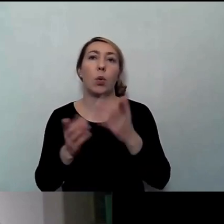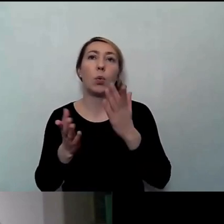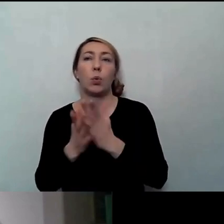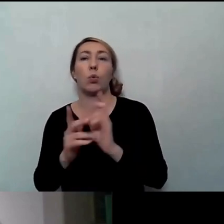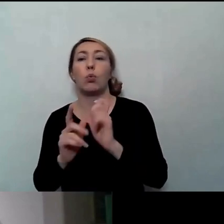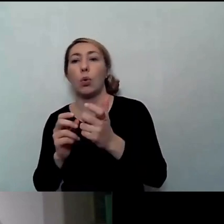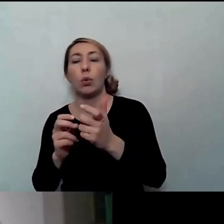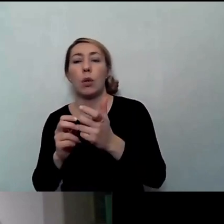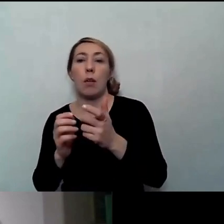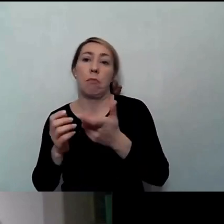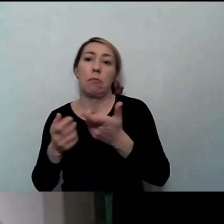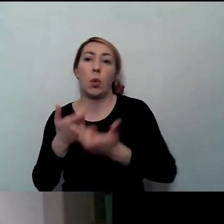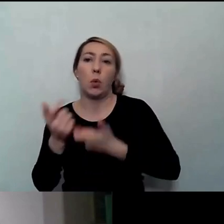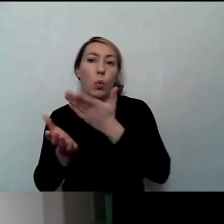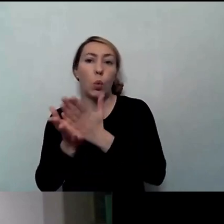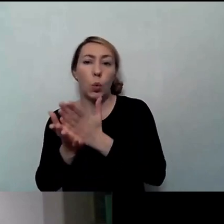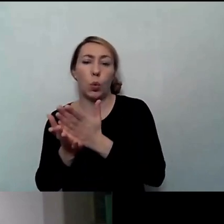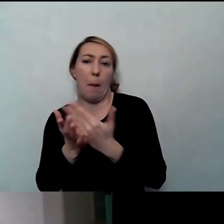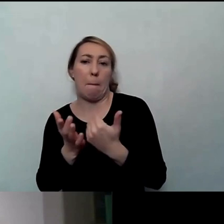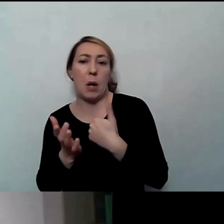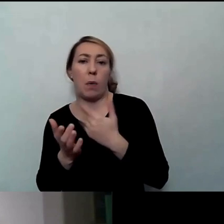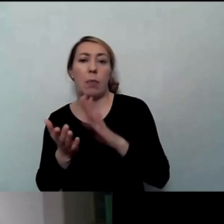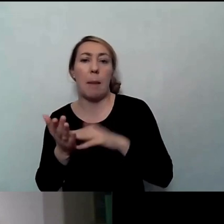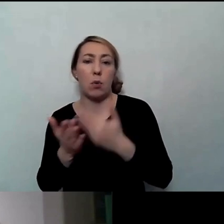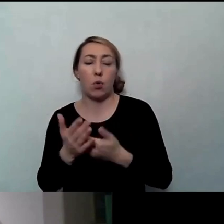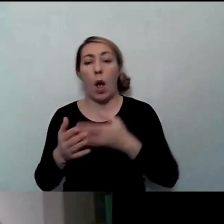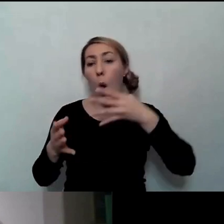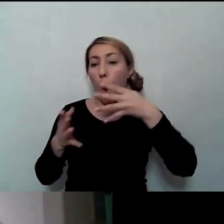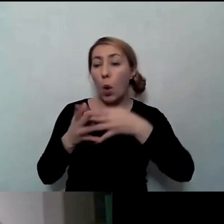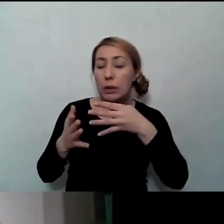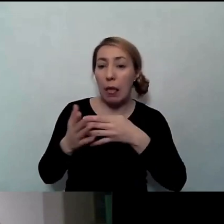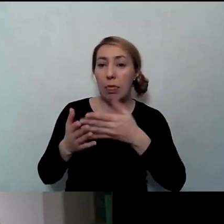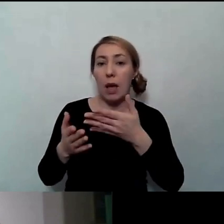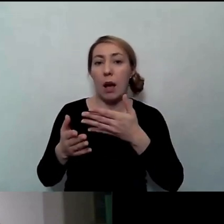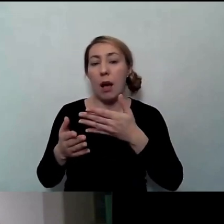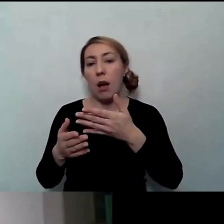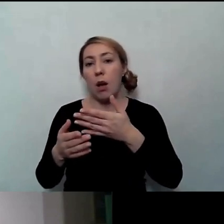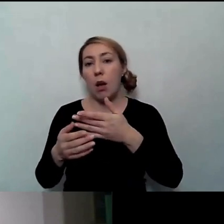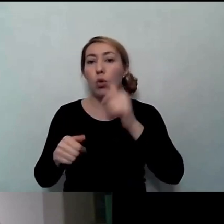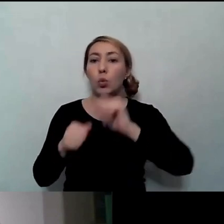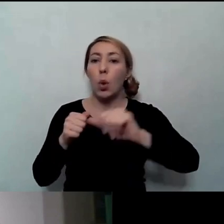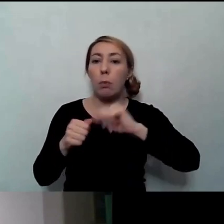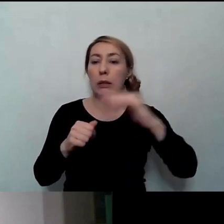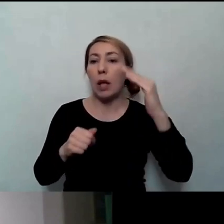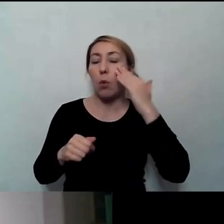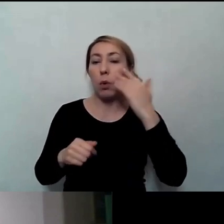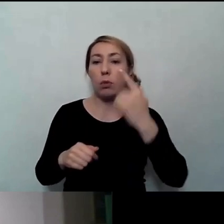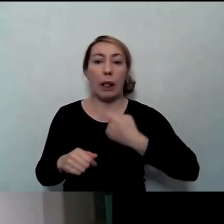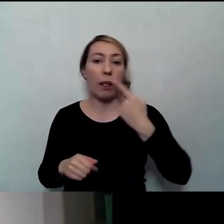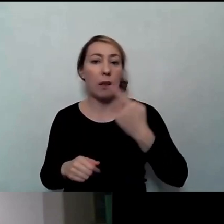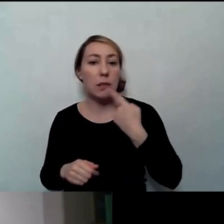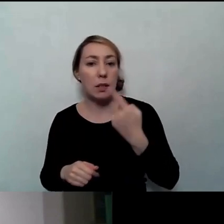poczynione na przykład na poziomie oceny stopnia znajomości języka, czy tego,